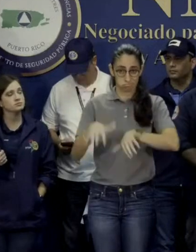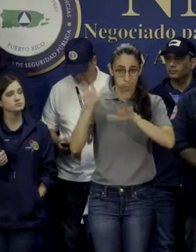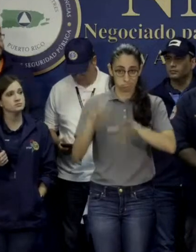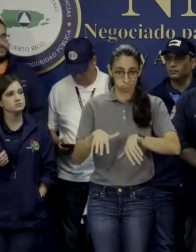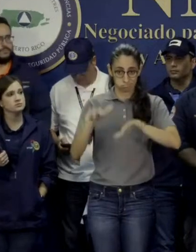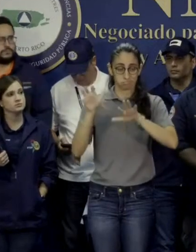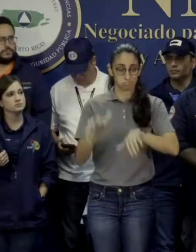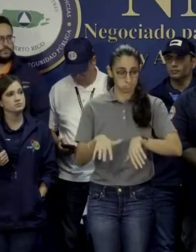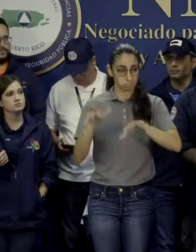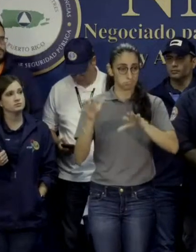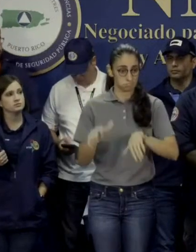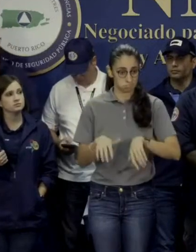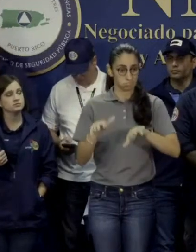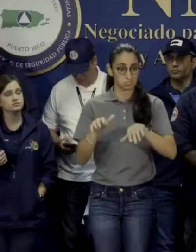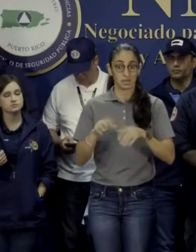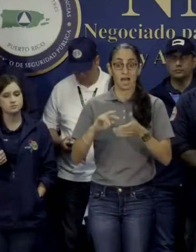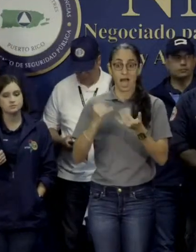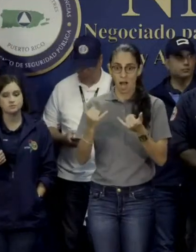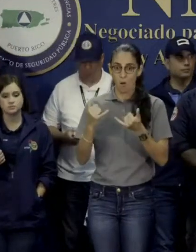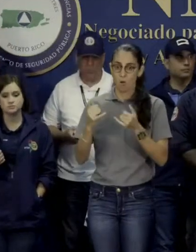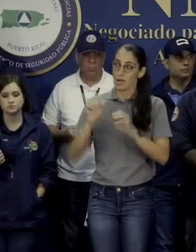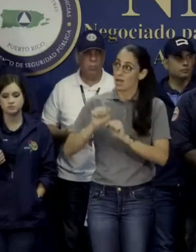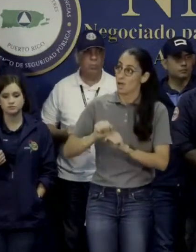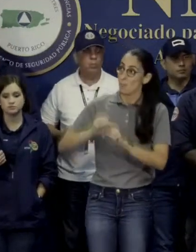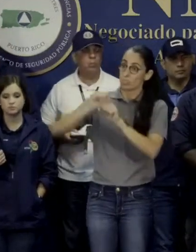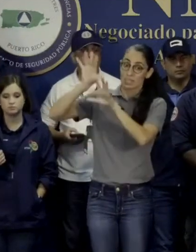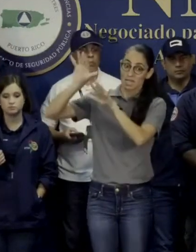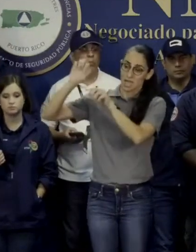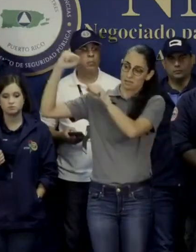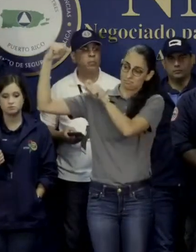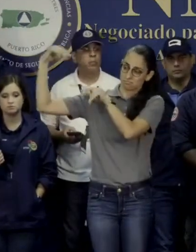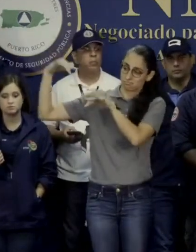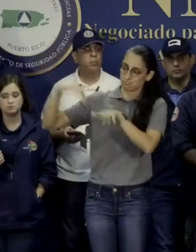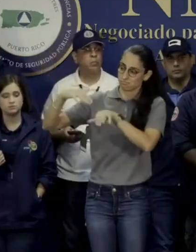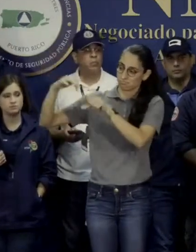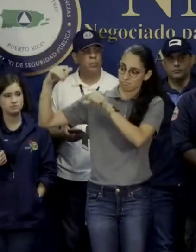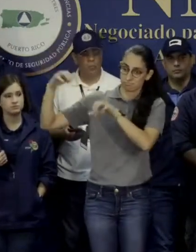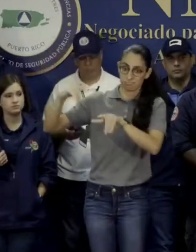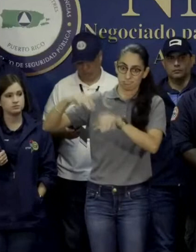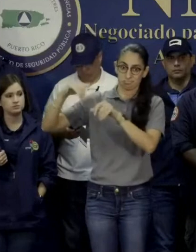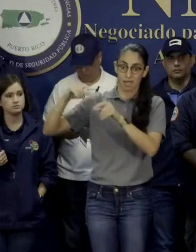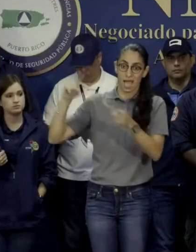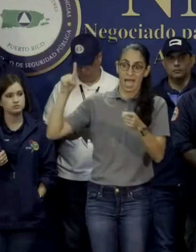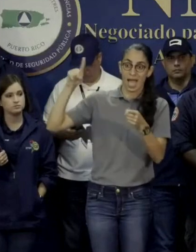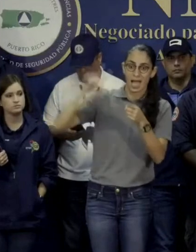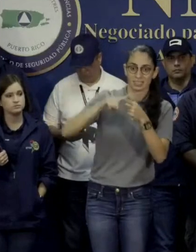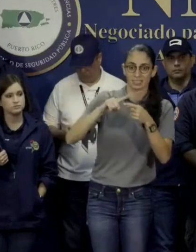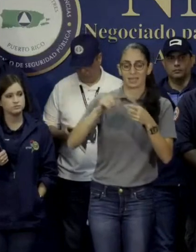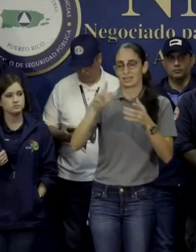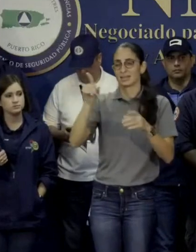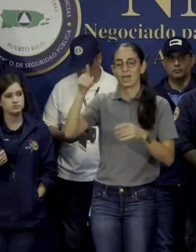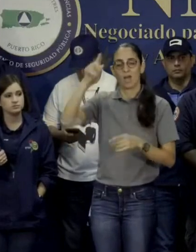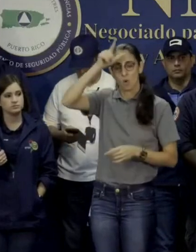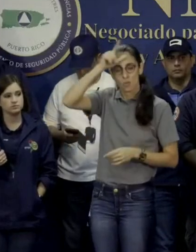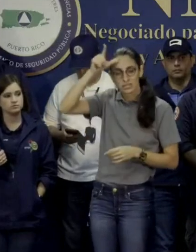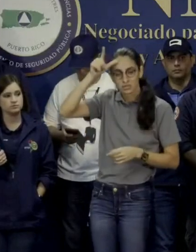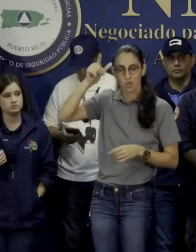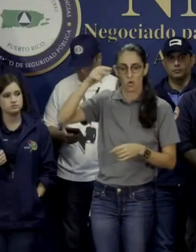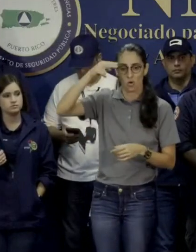la descarga de la zona montañosa hacia la zona norte de Puerto Rico, lo que son pueblos como Loíza,